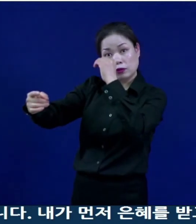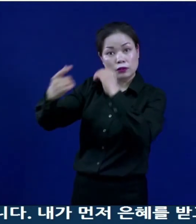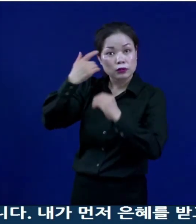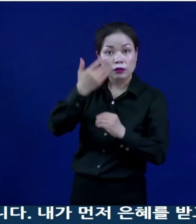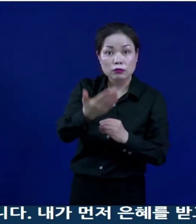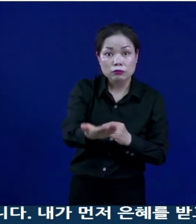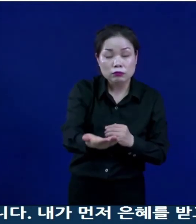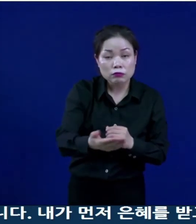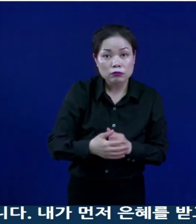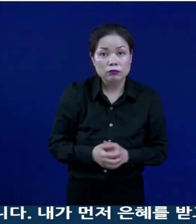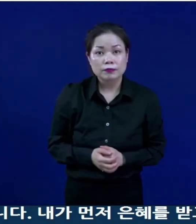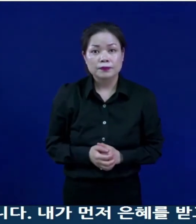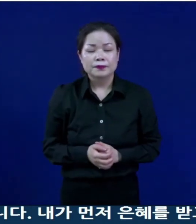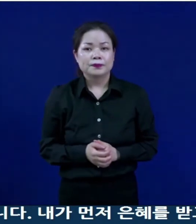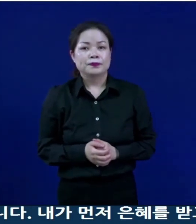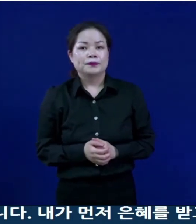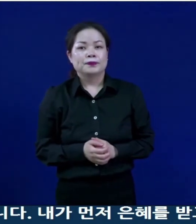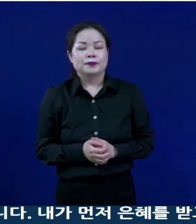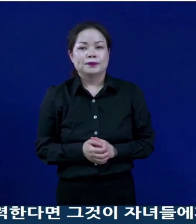않겠습니까?